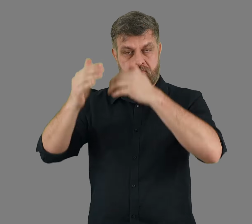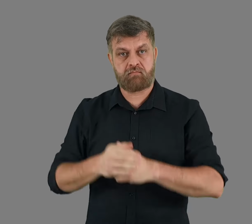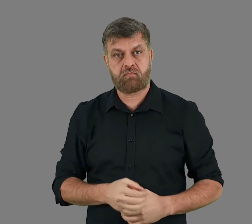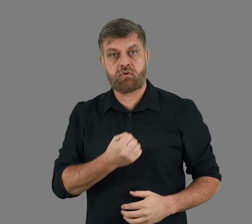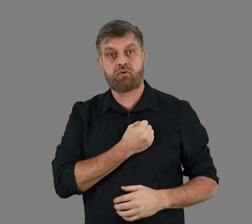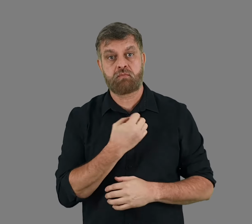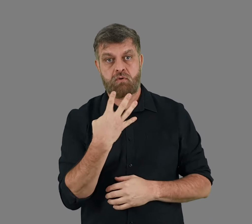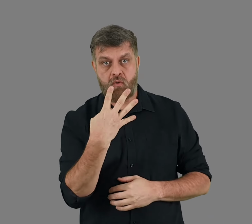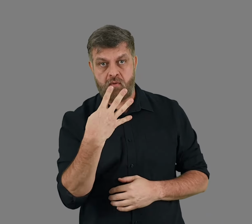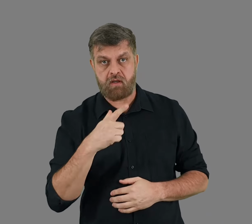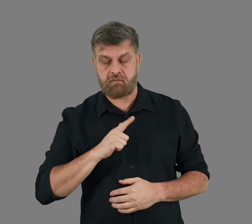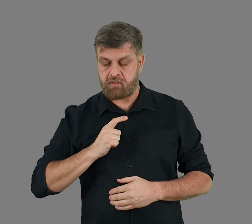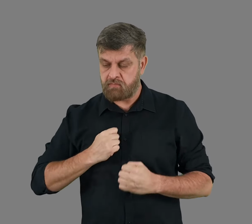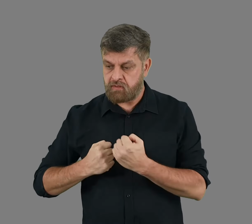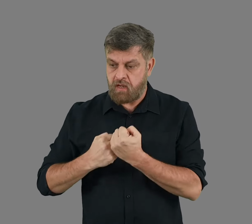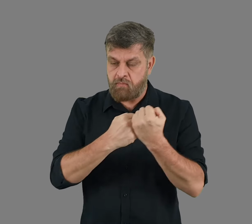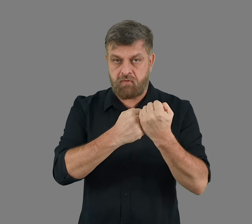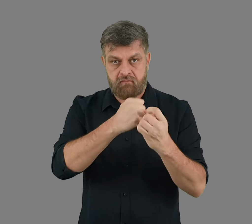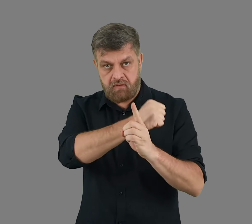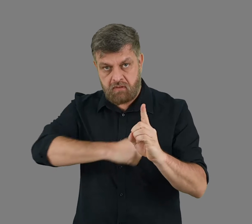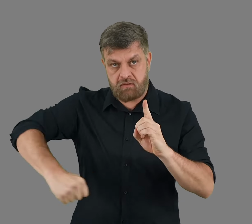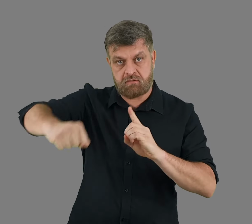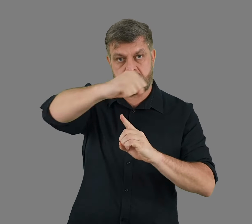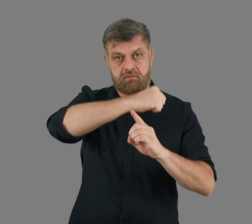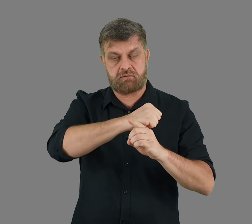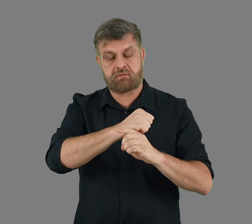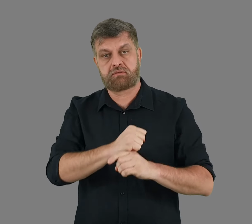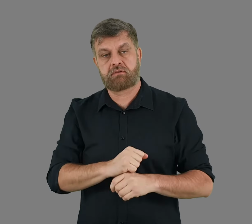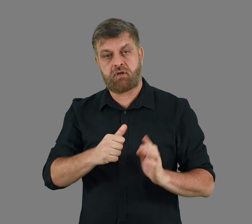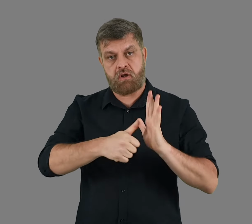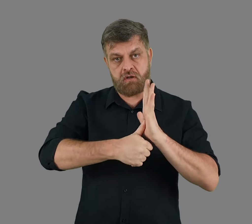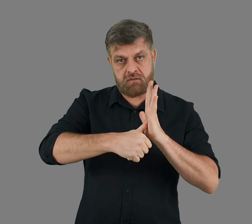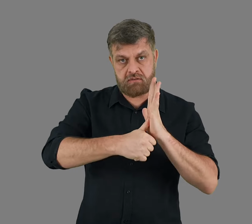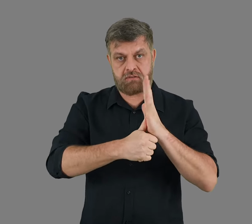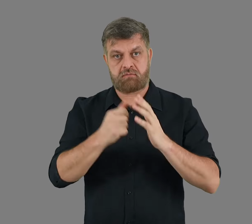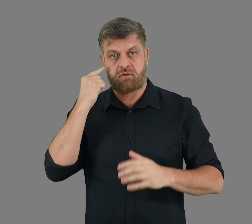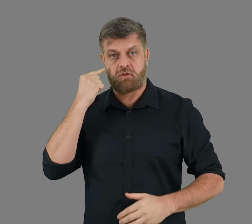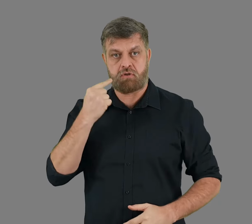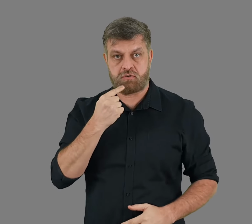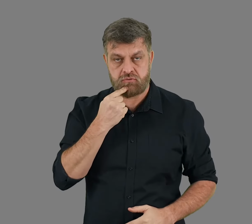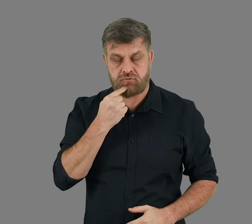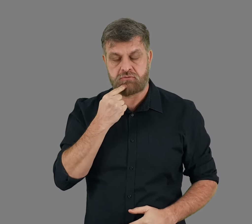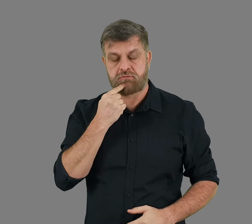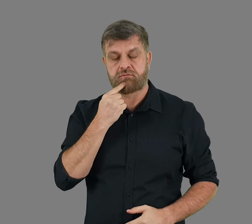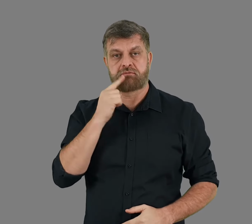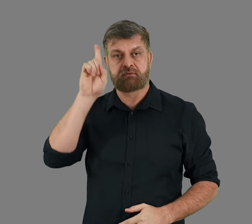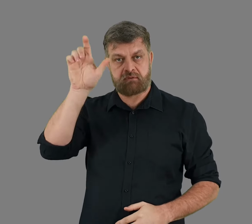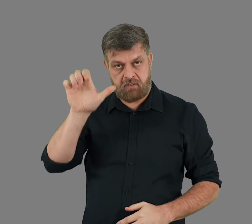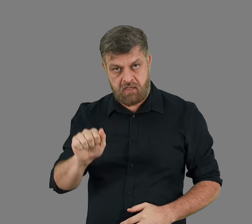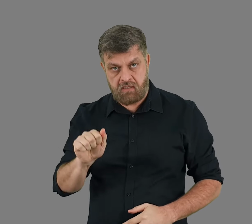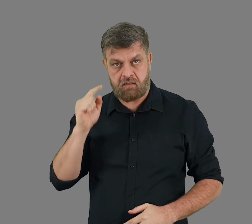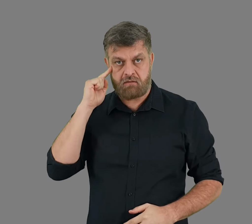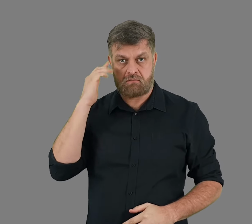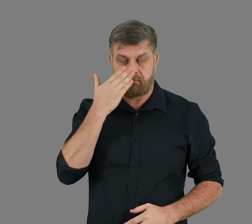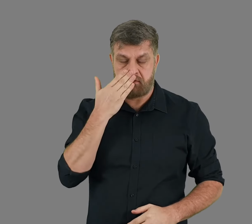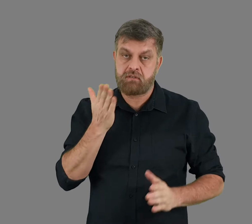Promover o amparo social de seus associados surdos com deficiência auditiva ou surdo-cegueira carentes.